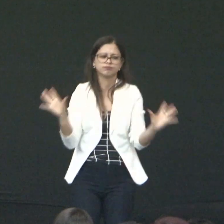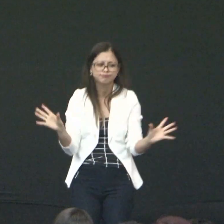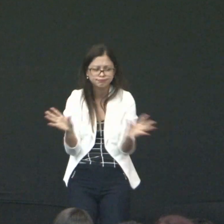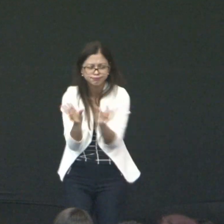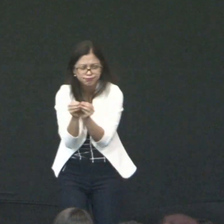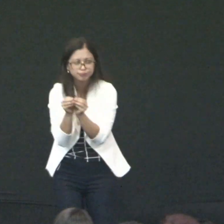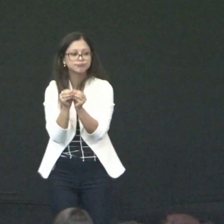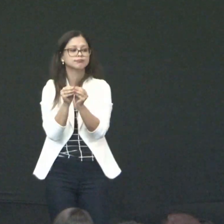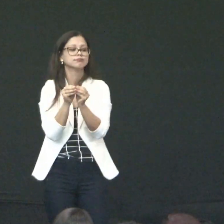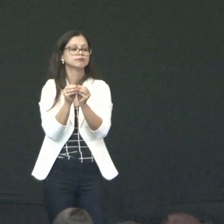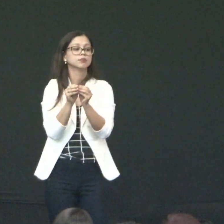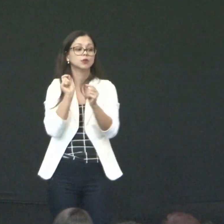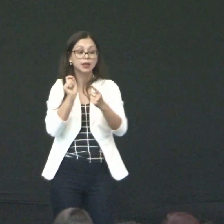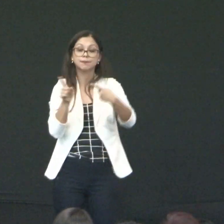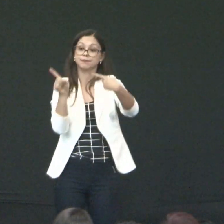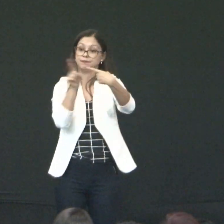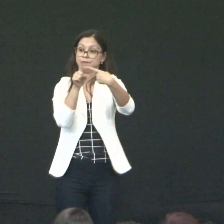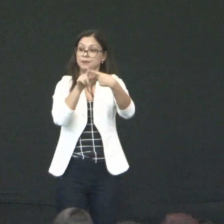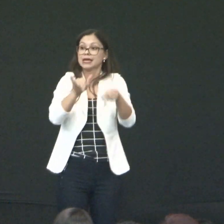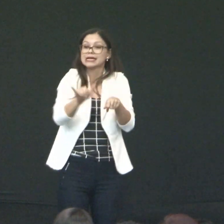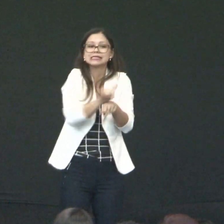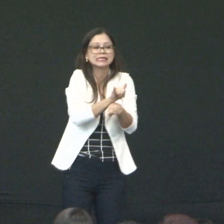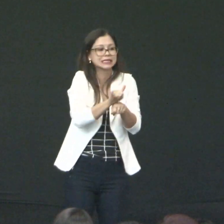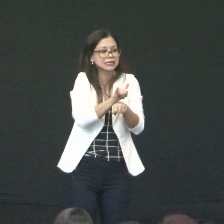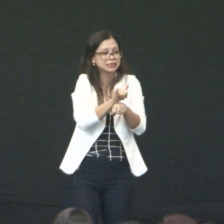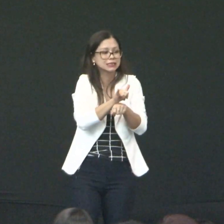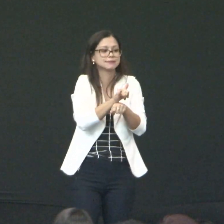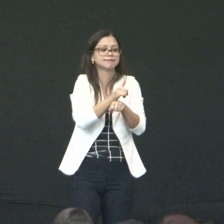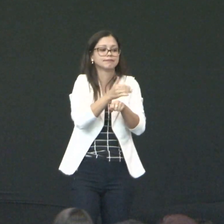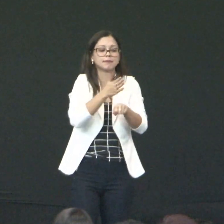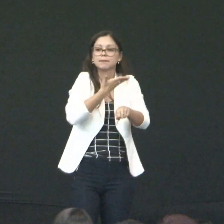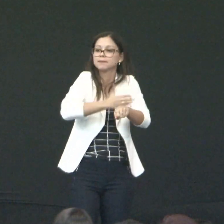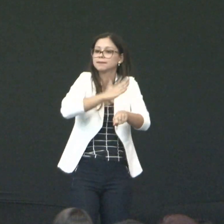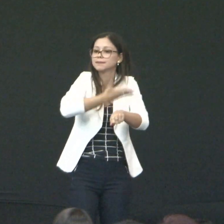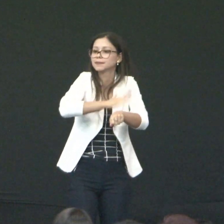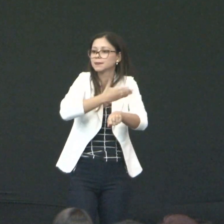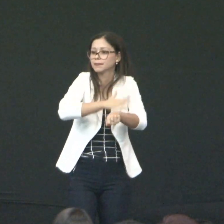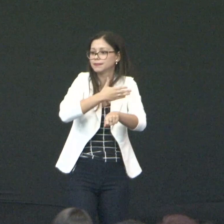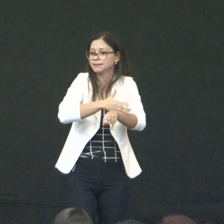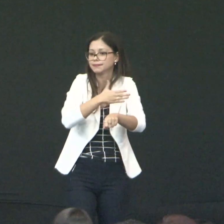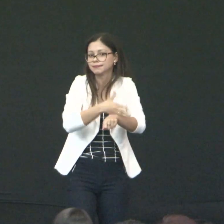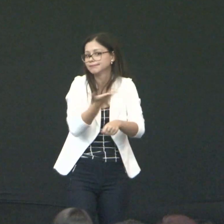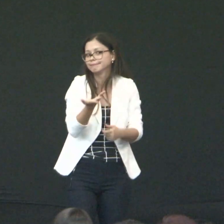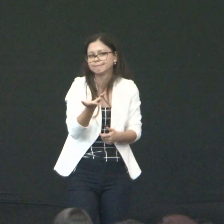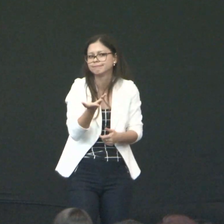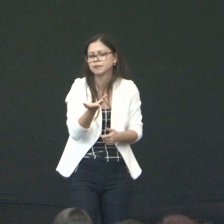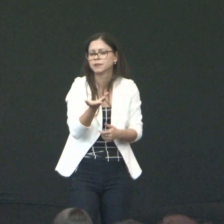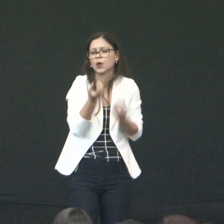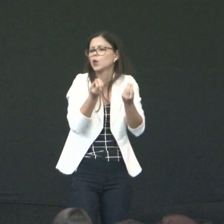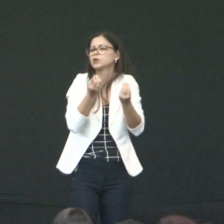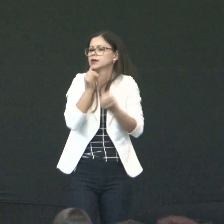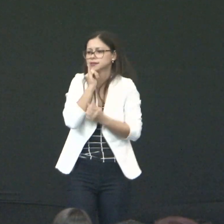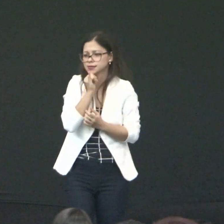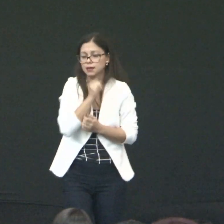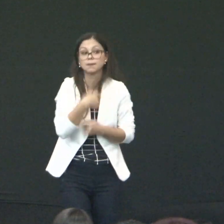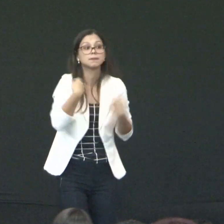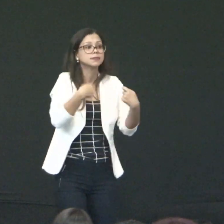foram analisados mais profundamente na minha dissertação, mas que eu vou dizer aqui mais sucintamente. Que primeiro são